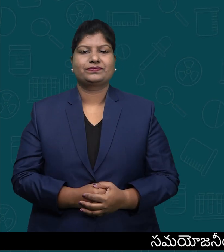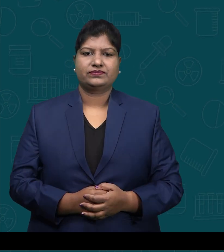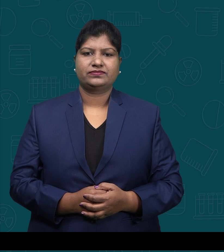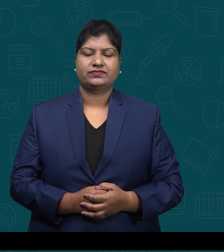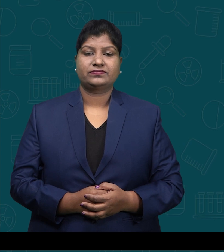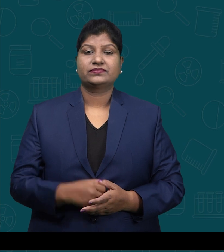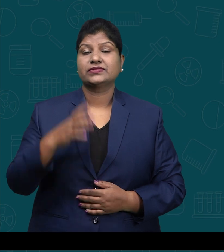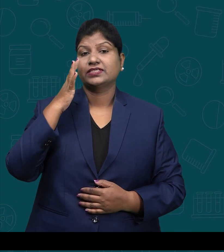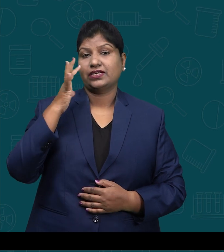కీలక పదాలు: